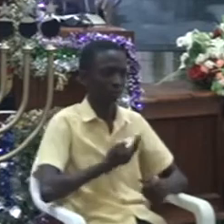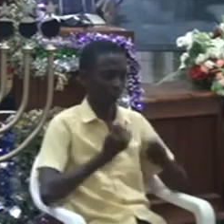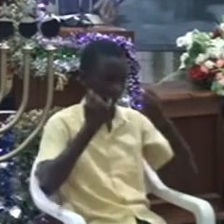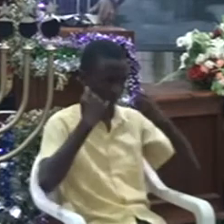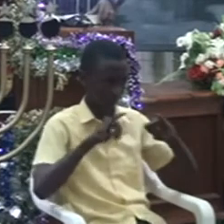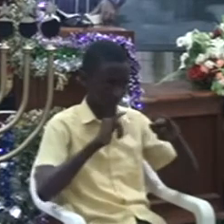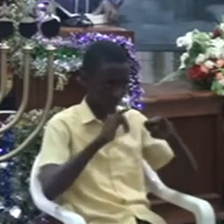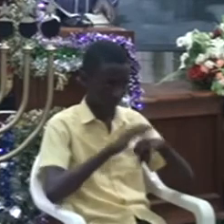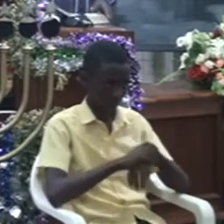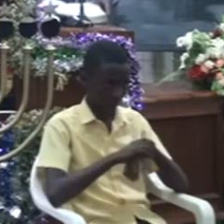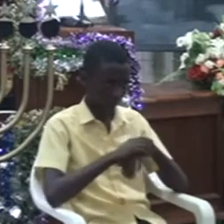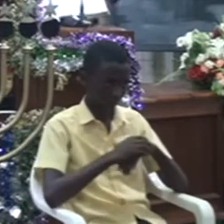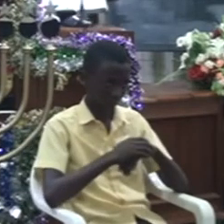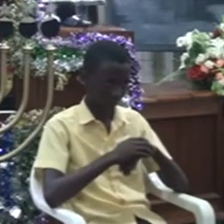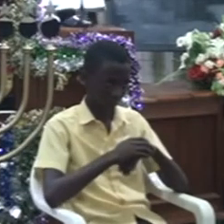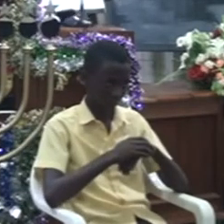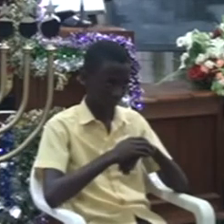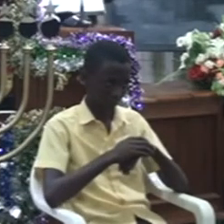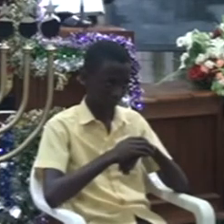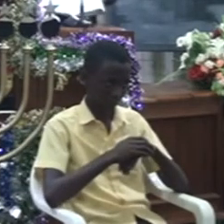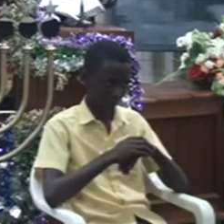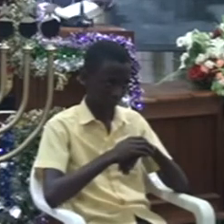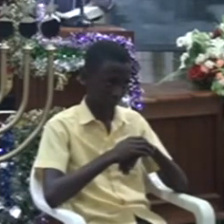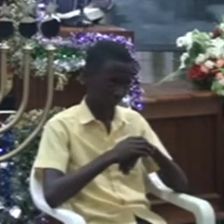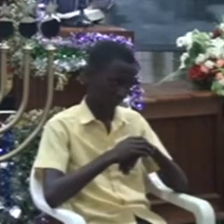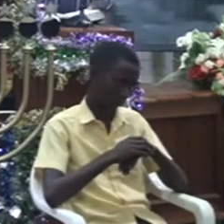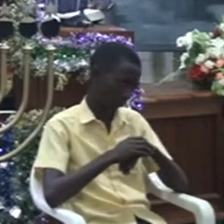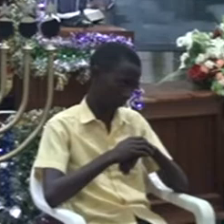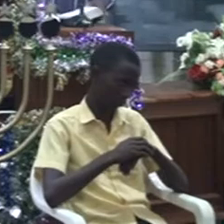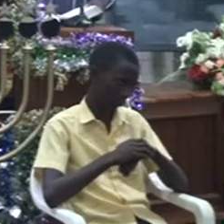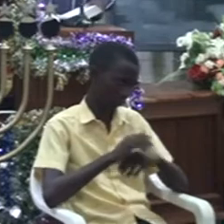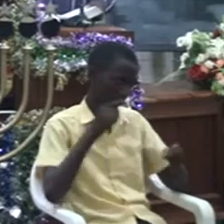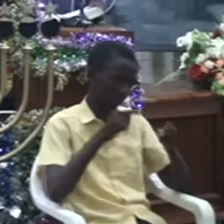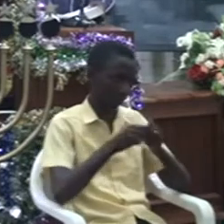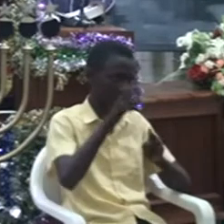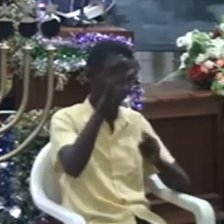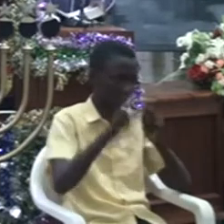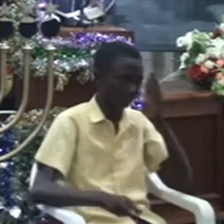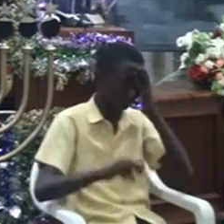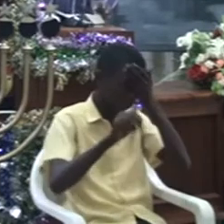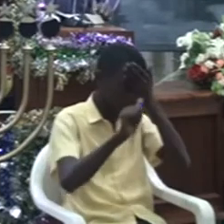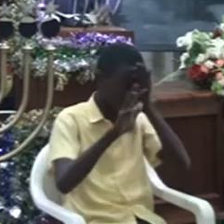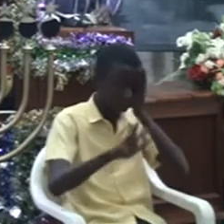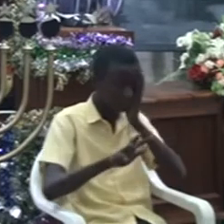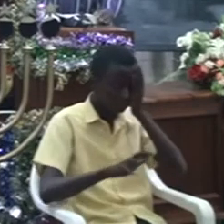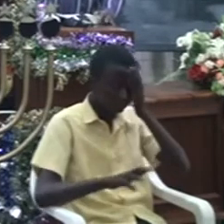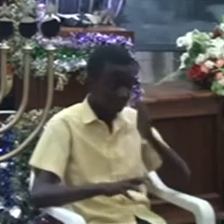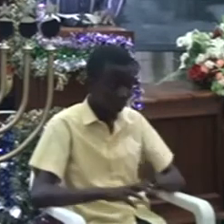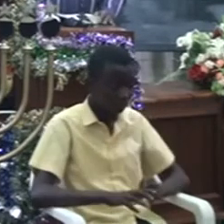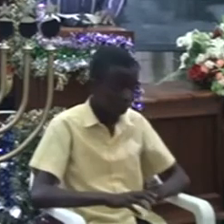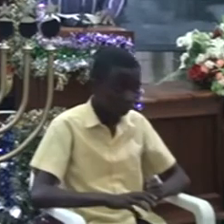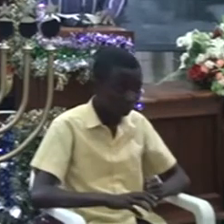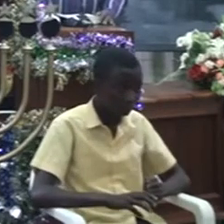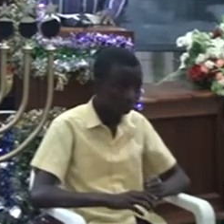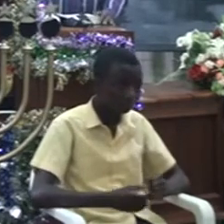ndio mtu wa Mungu huyu mtumishi wa Mungu Paulo anatujulisha. Au verset 15. Kumustari ya 15. La partie qui dit